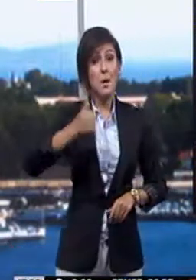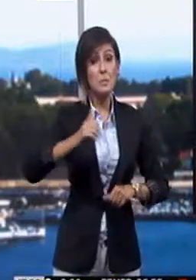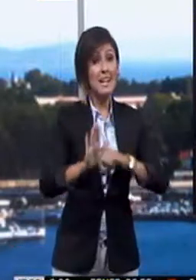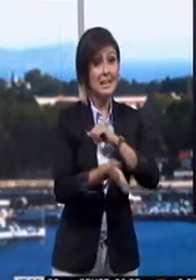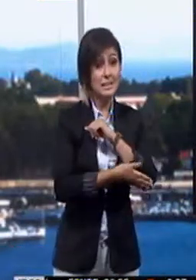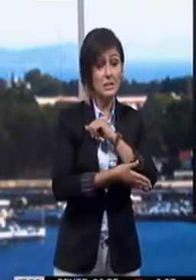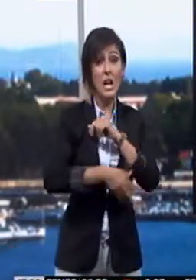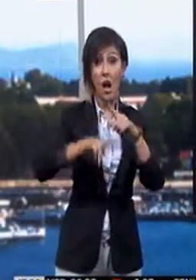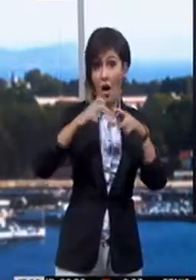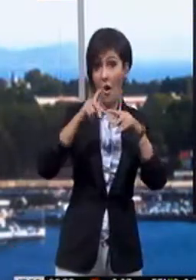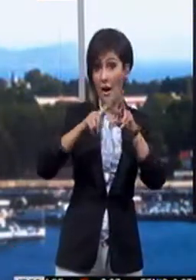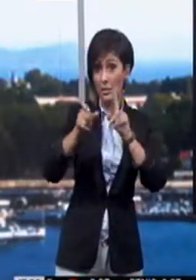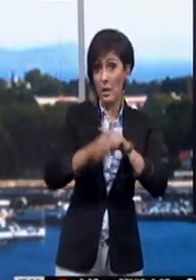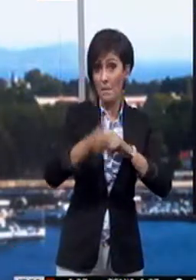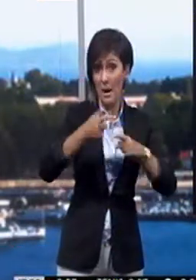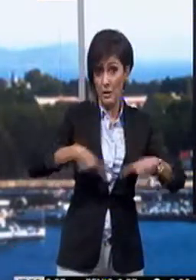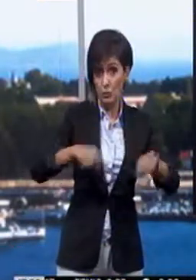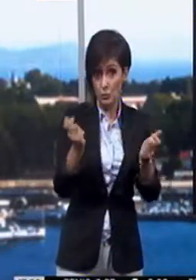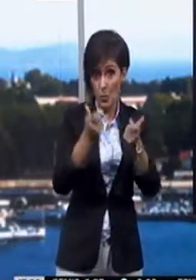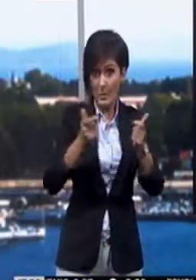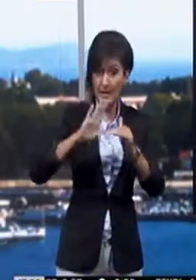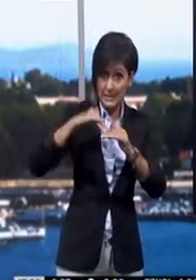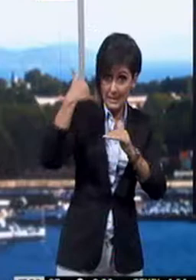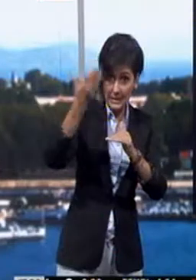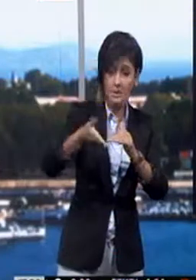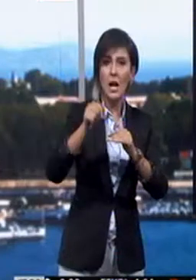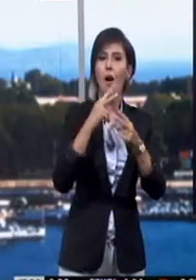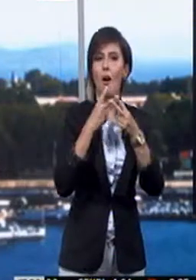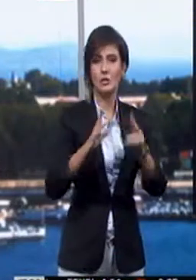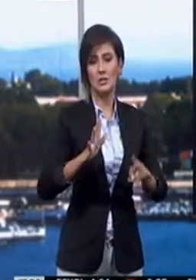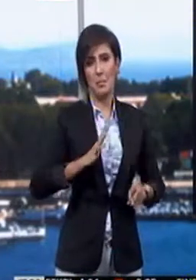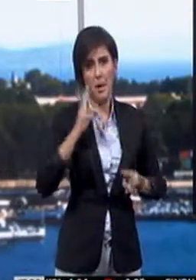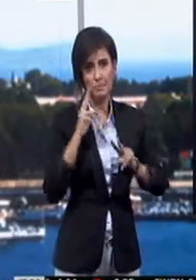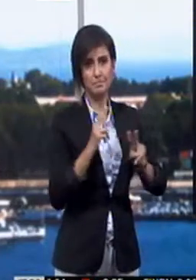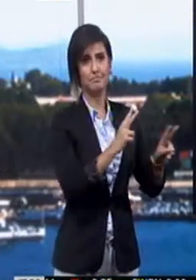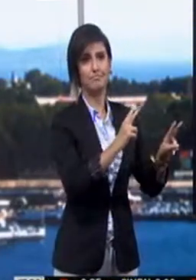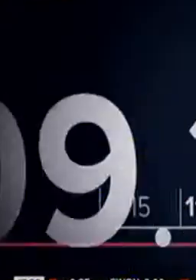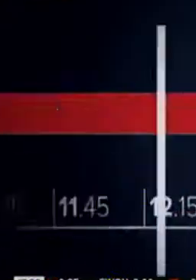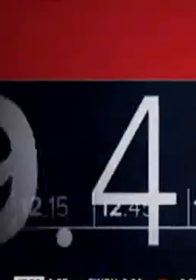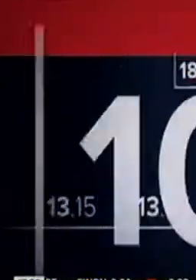Başbakan Yardımcısı Bülent Arınç, Bakanlar Kurulu toplantısı sonrası açıklama yapıyor.